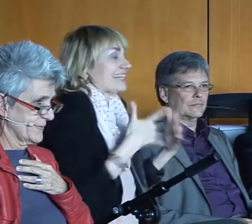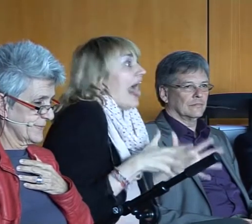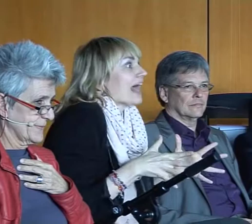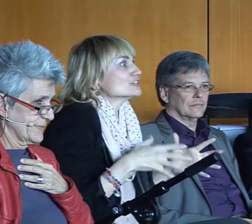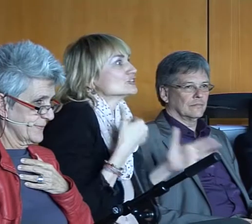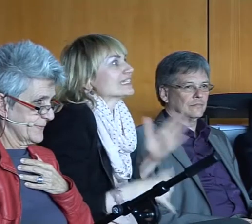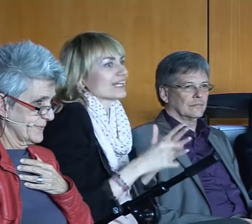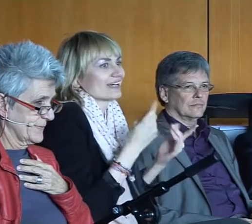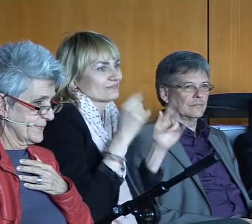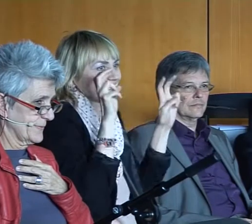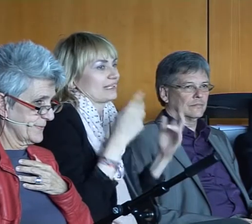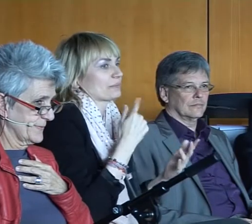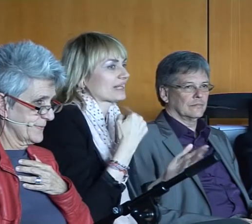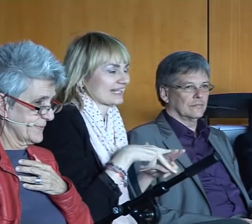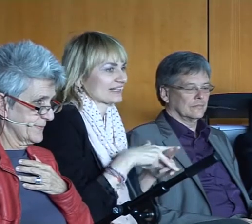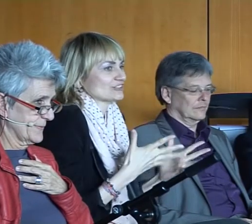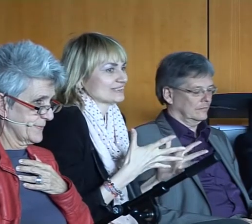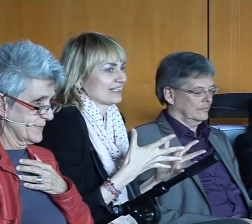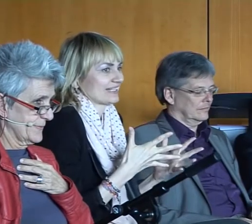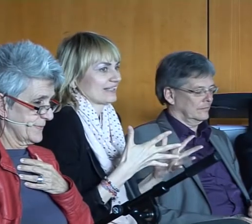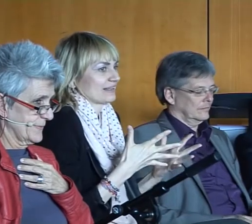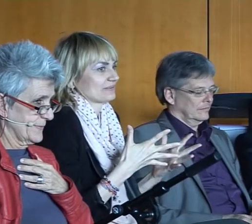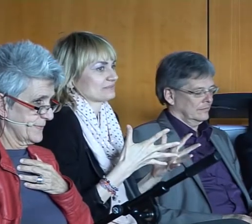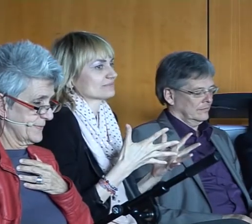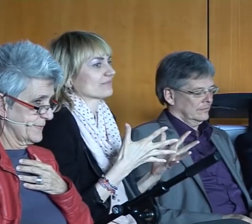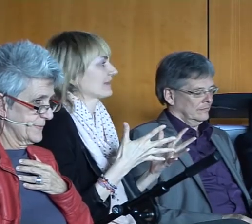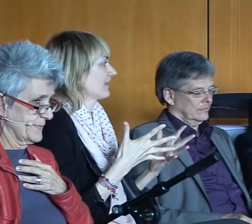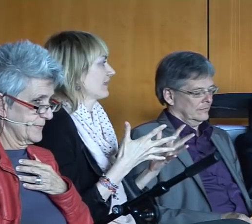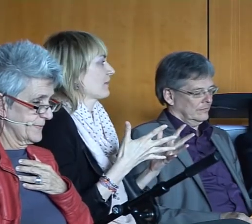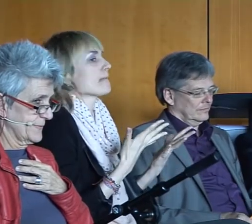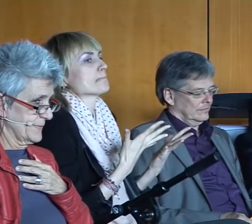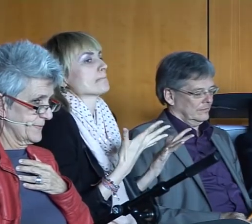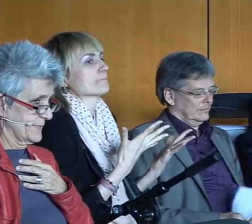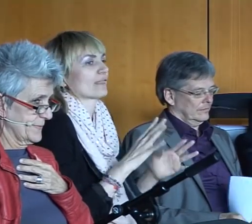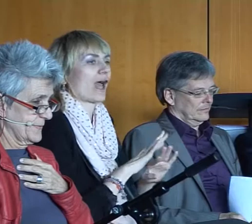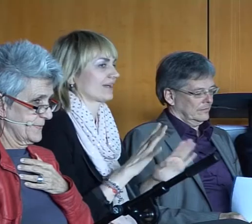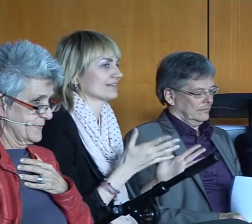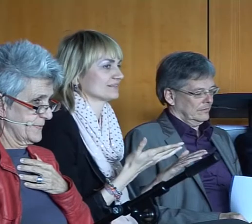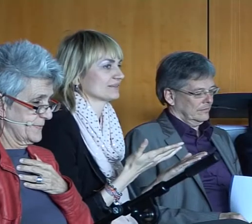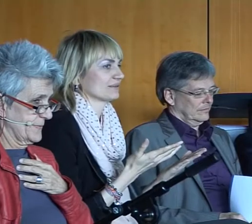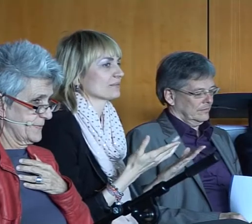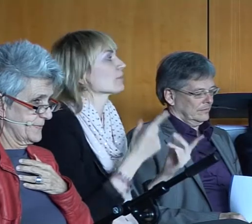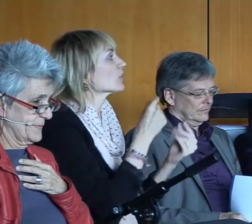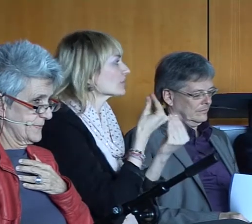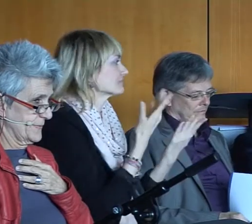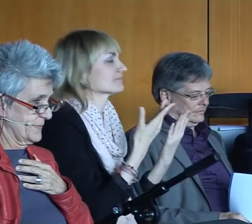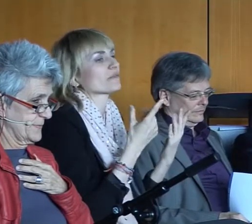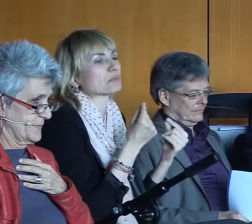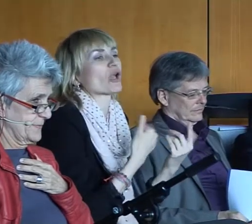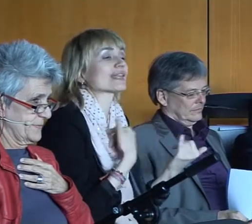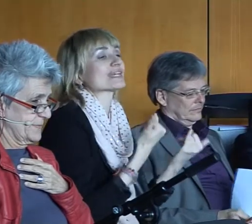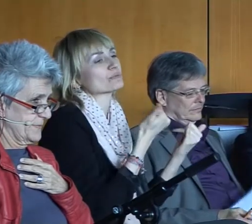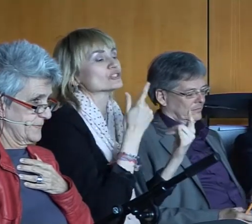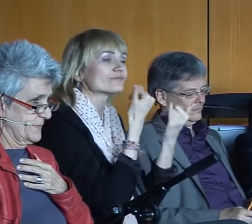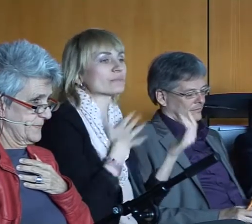sehr verschränkt. Komm ich irgendwo hin und möchte reden, reagieren die meisten Menschen mit einem Entsetzen. Ein paar